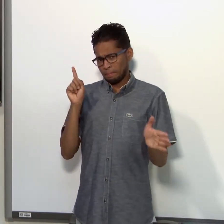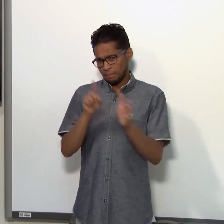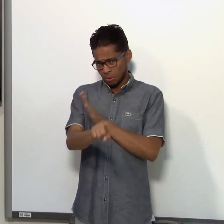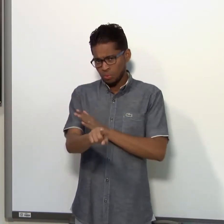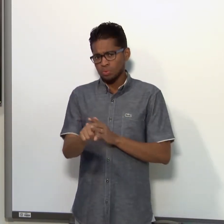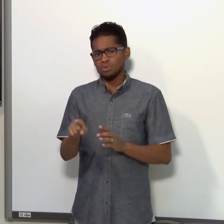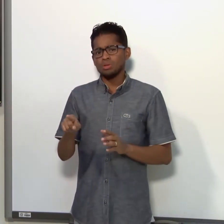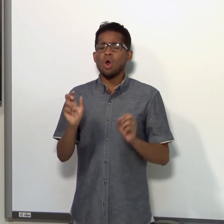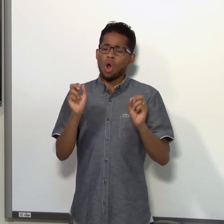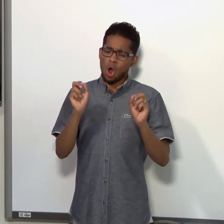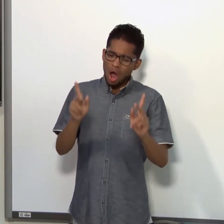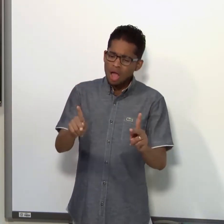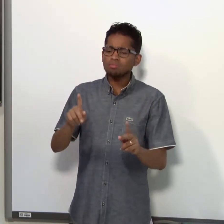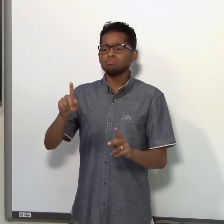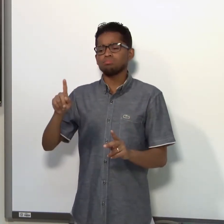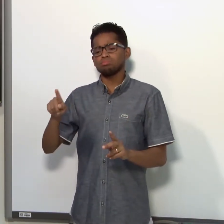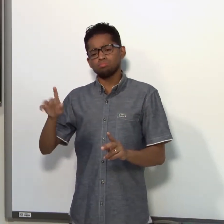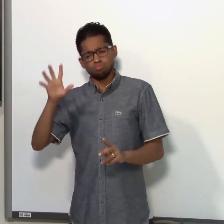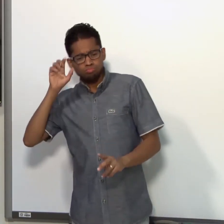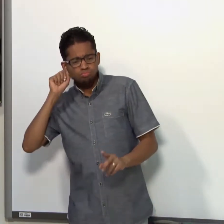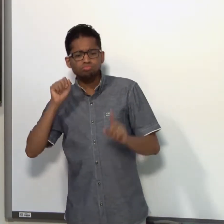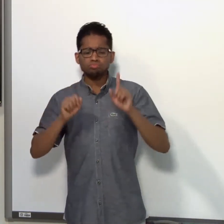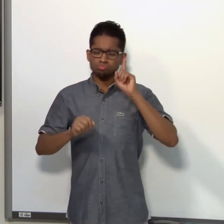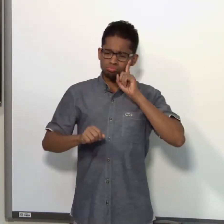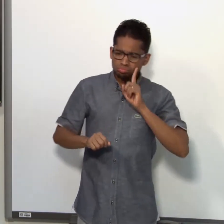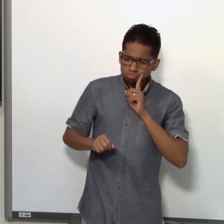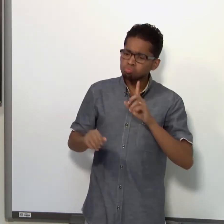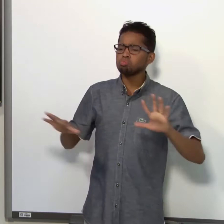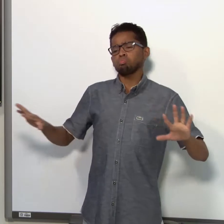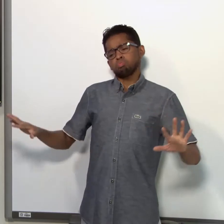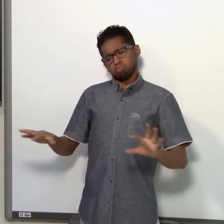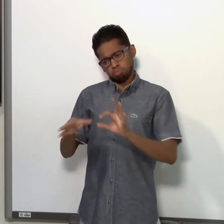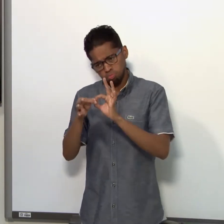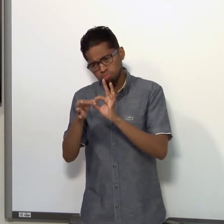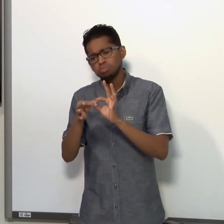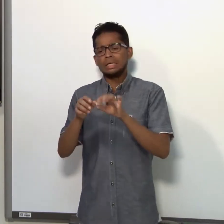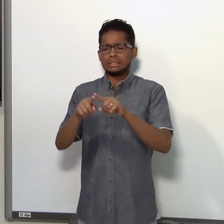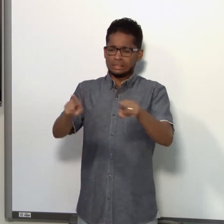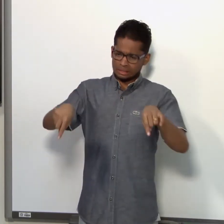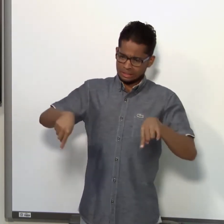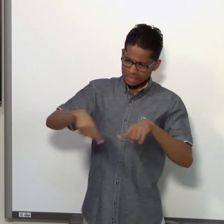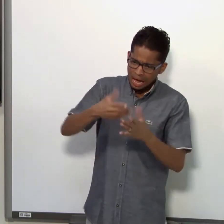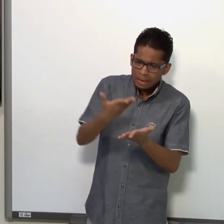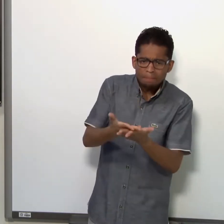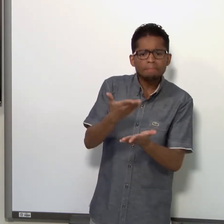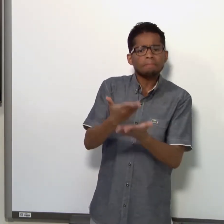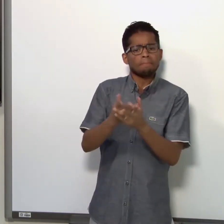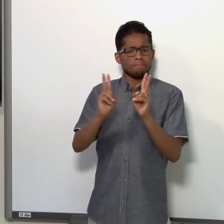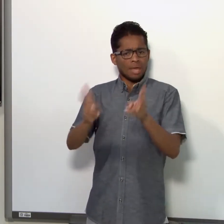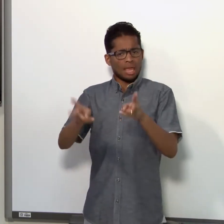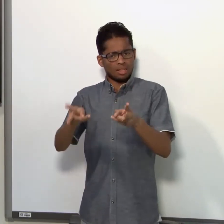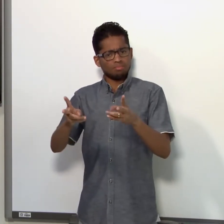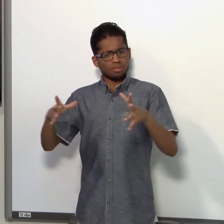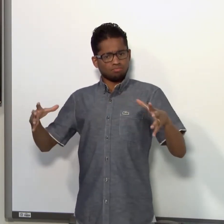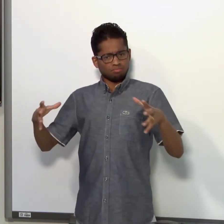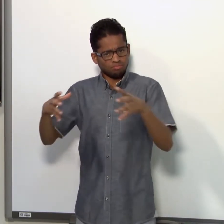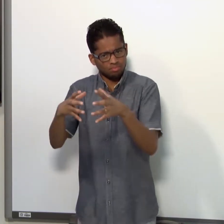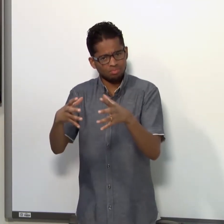Mas, como se dá a inclusão para os surdos? Pergunto a vocês. Ok, temos ali surdos e